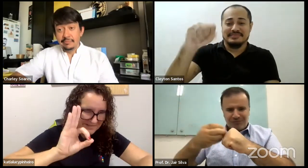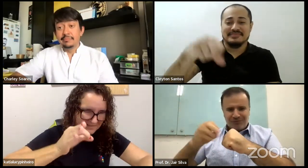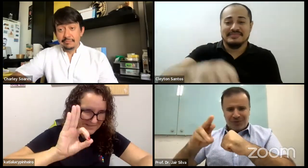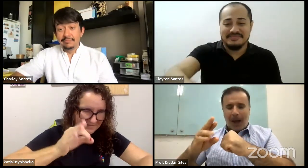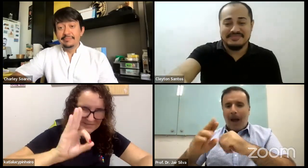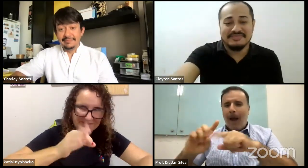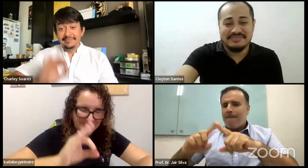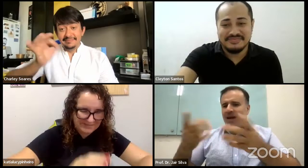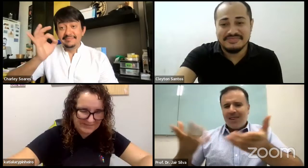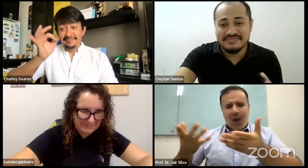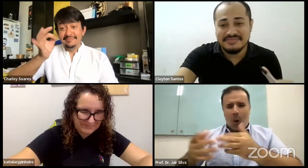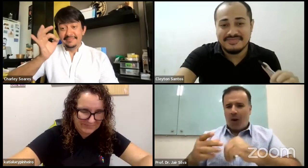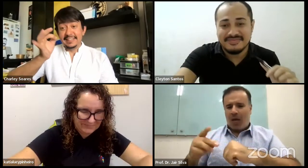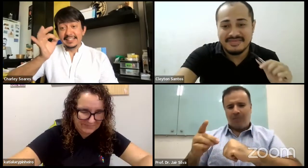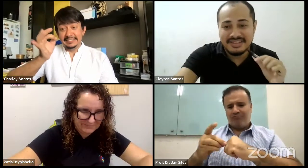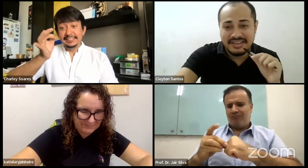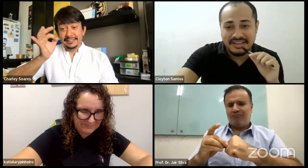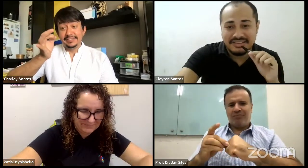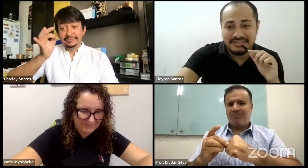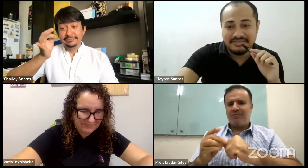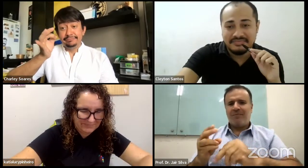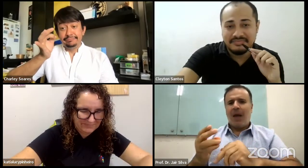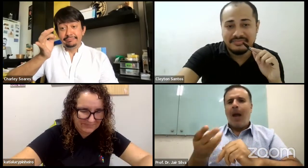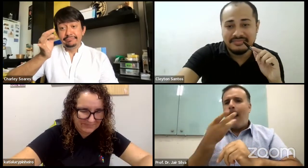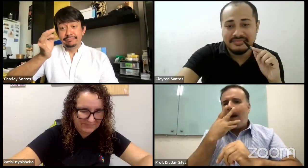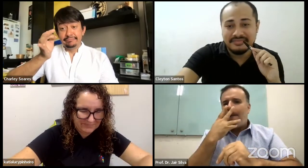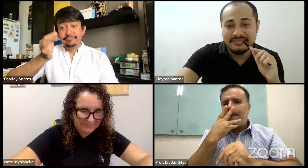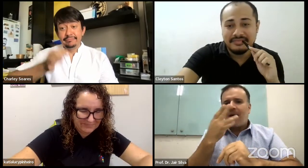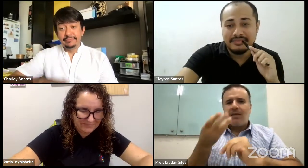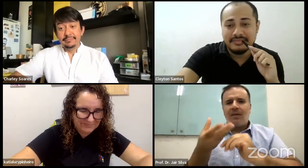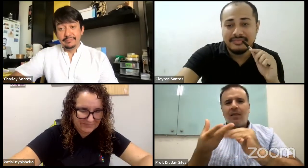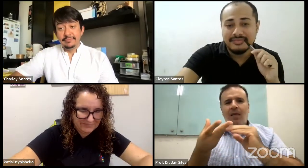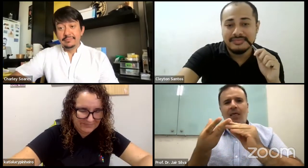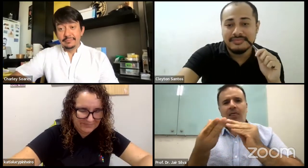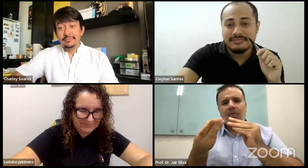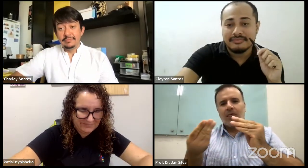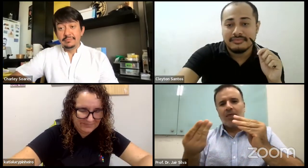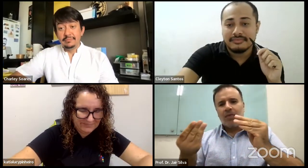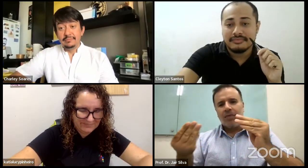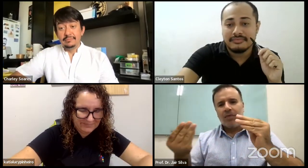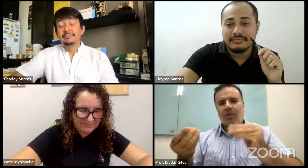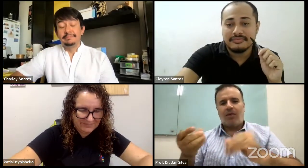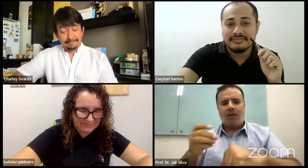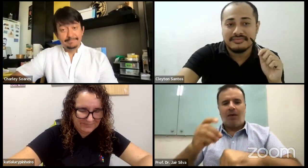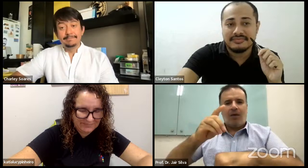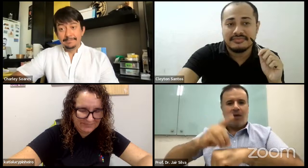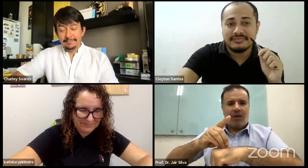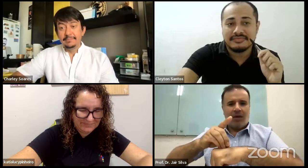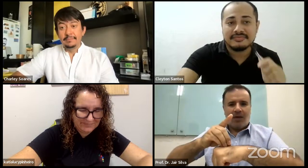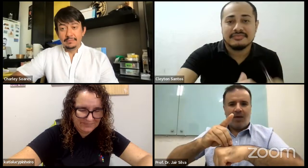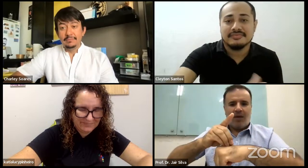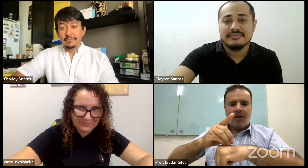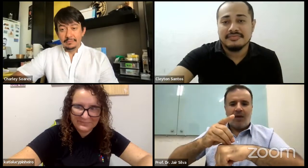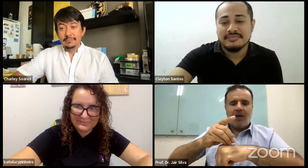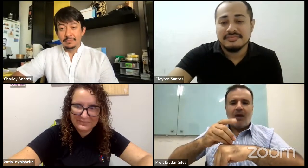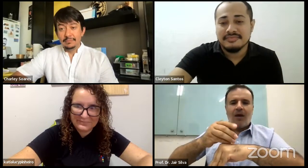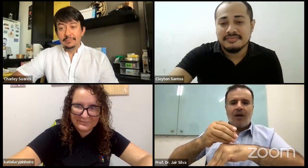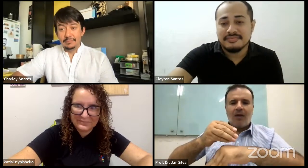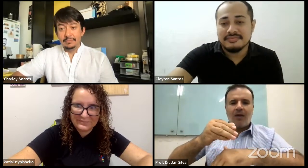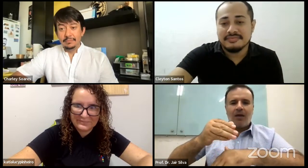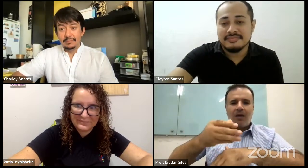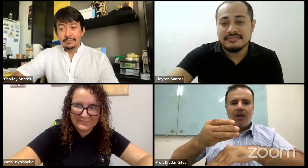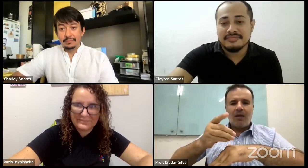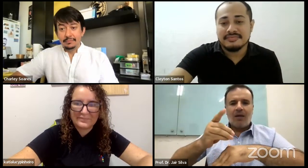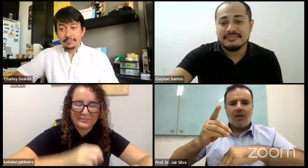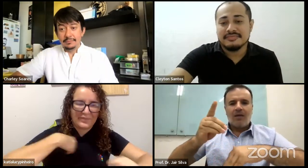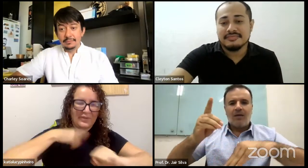fato, de onde é feito, né, o sinal do doutorado, na maioria das vezes é como se fosse se perdendo,